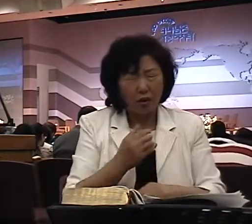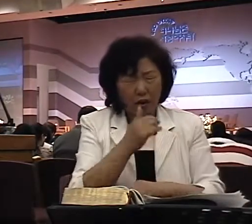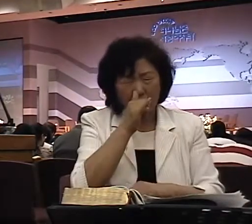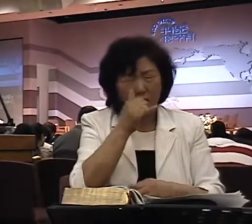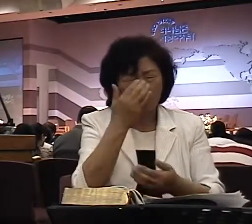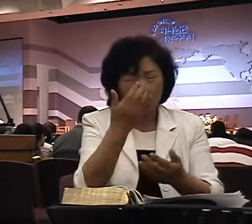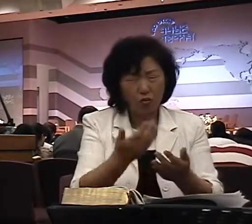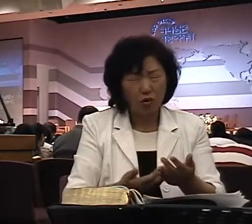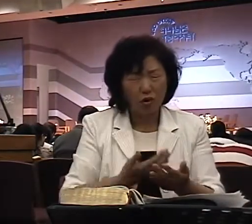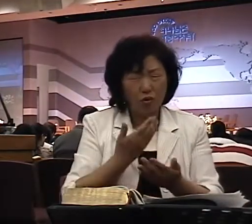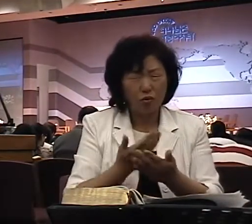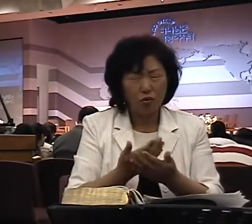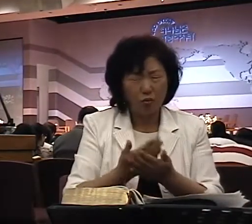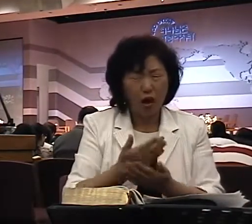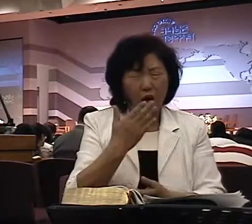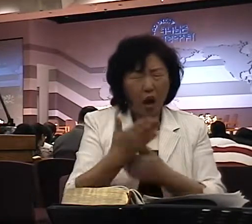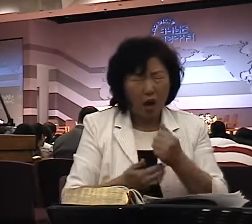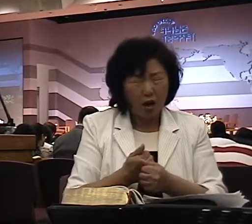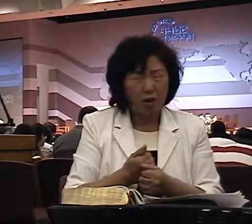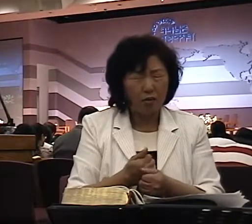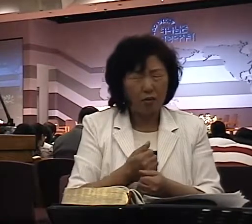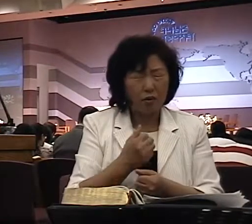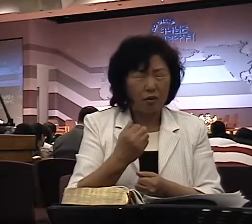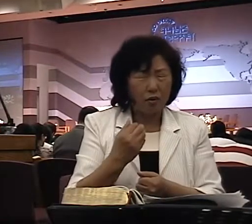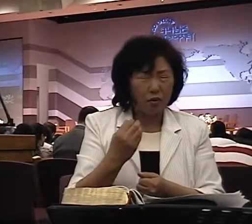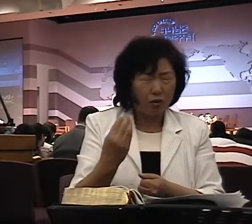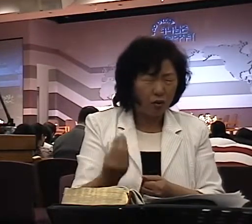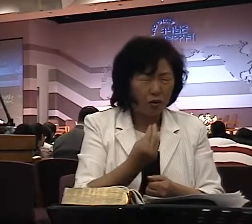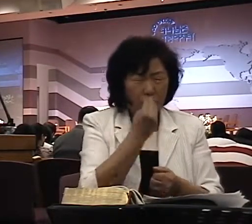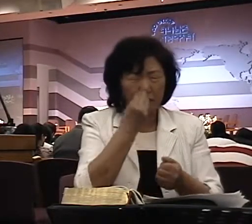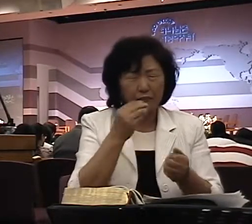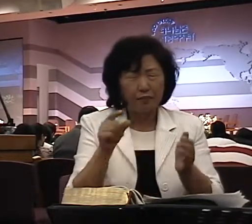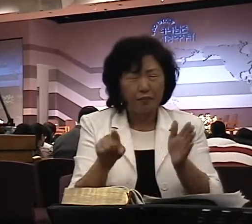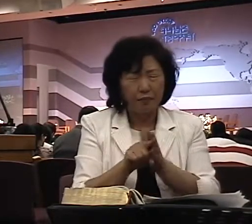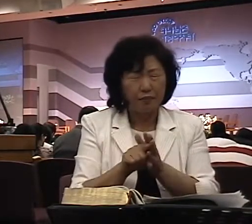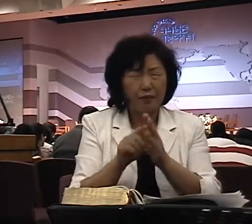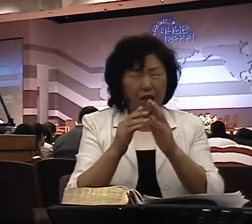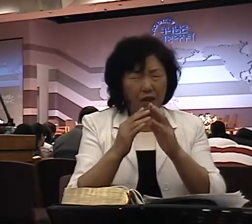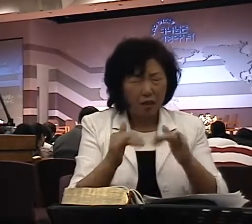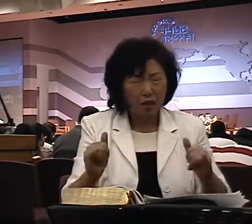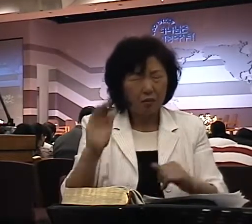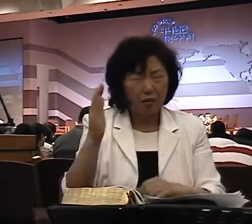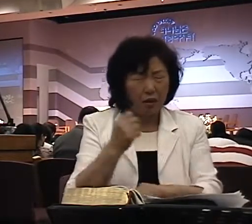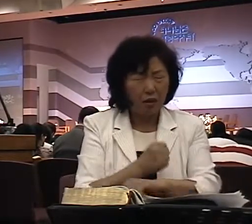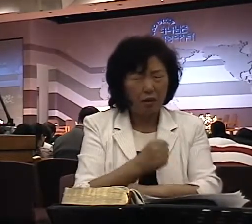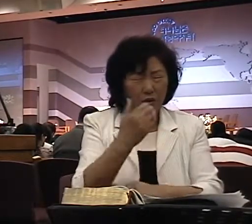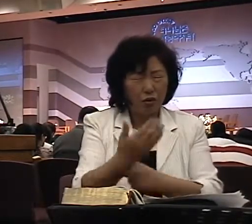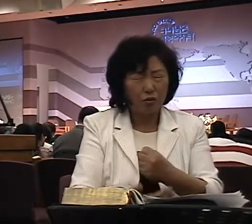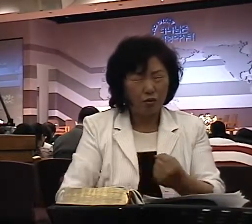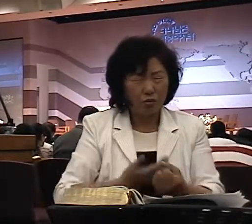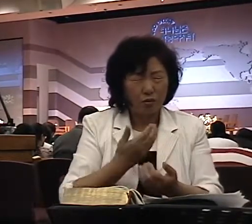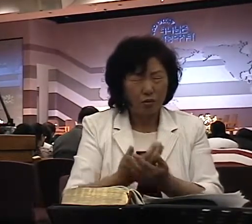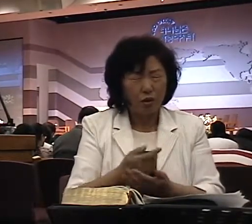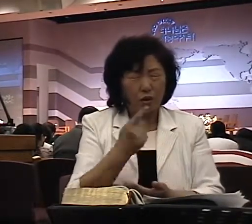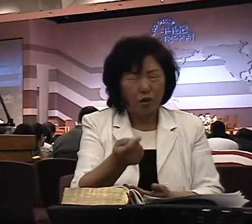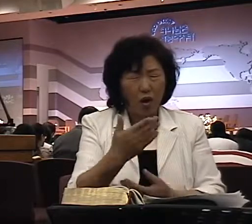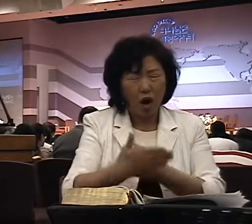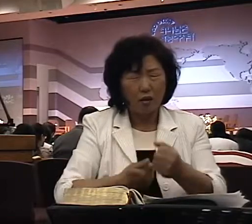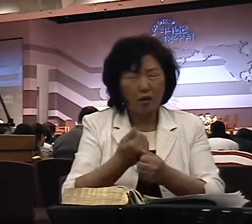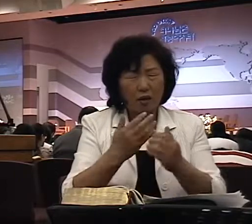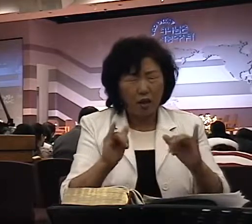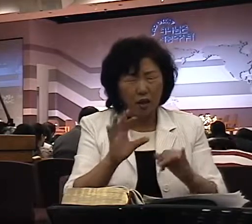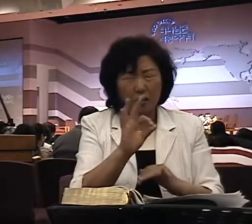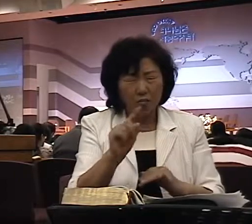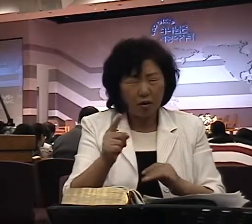마지막 때 주님이 찾으신 순결한 백성들로, 순결한 신부들로 나갈 수 있는 저희들 되게 하여